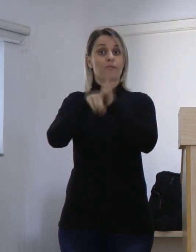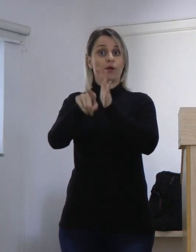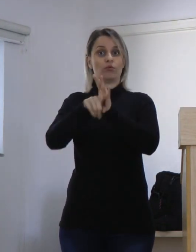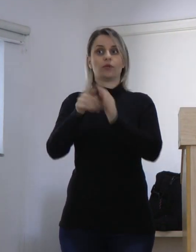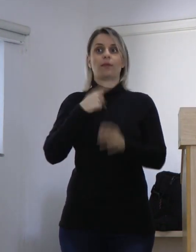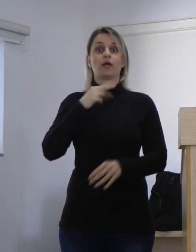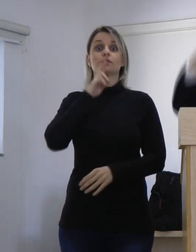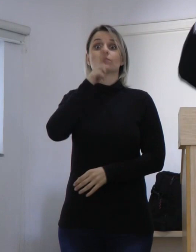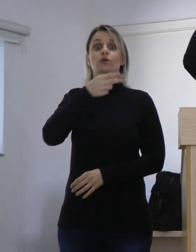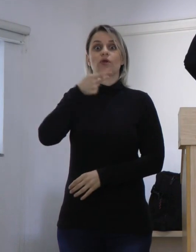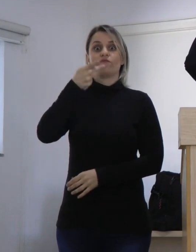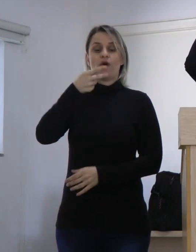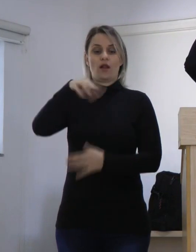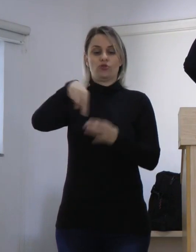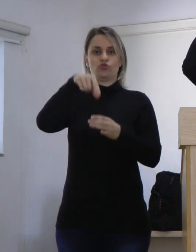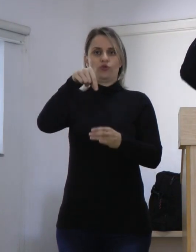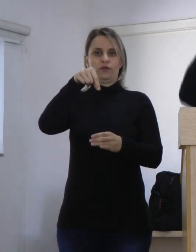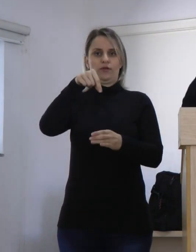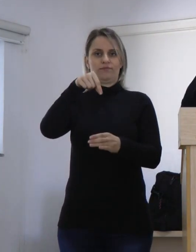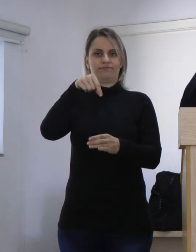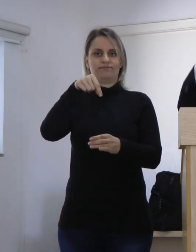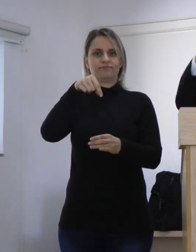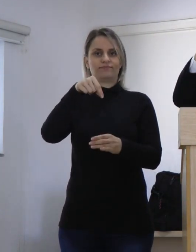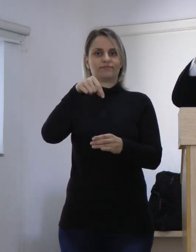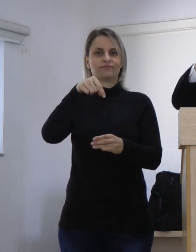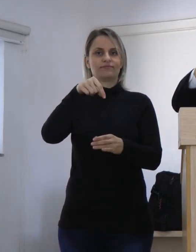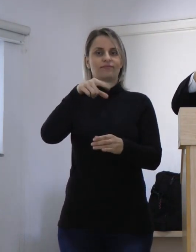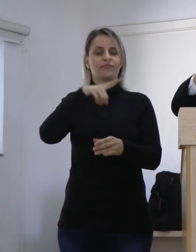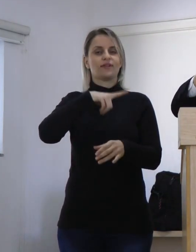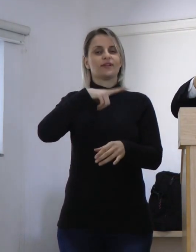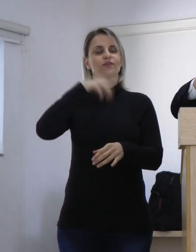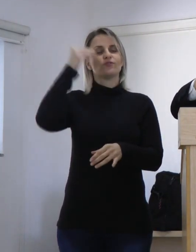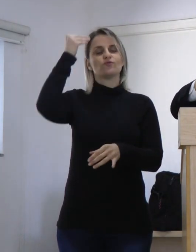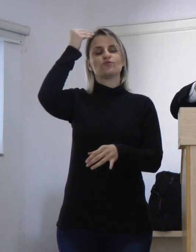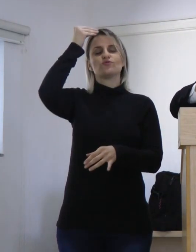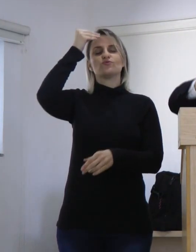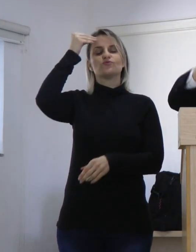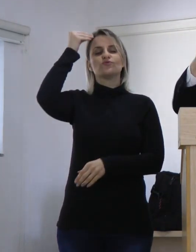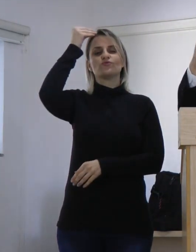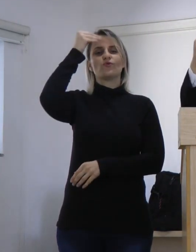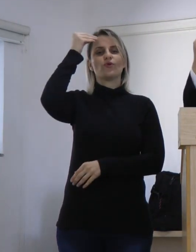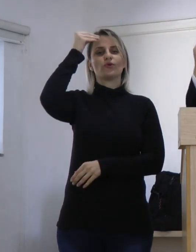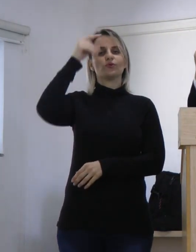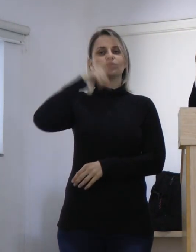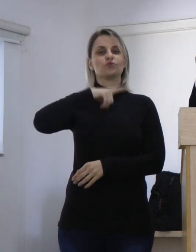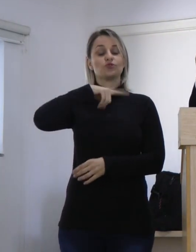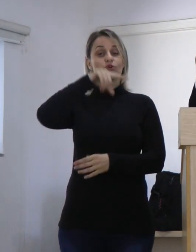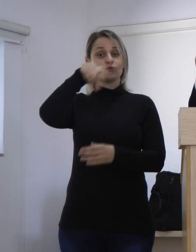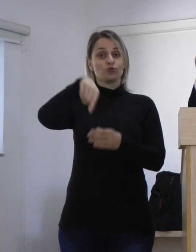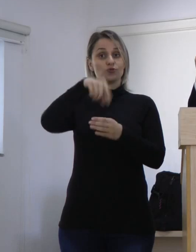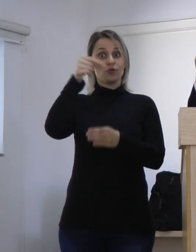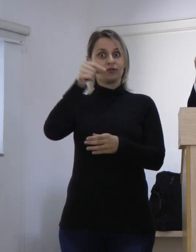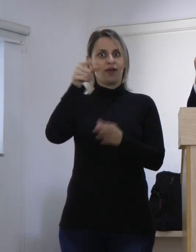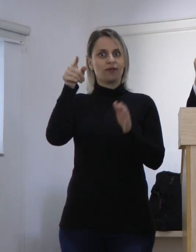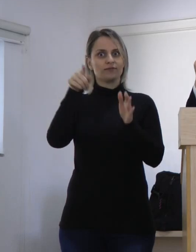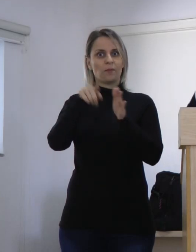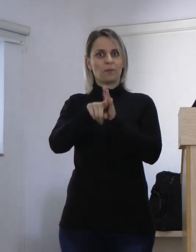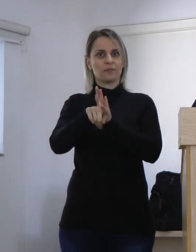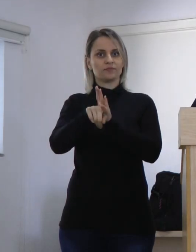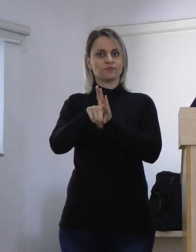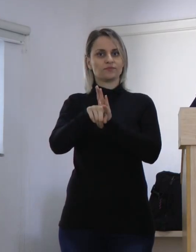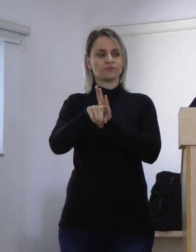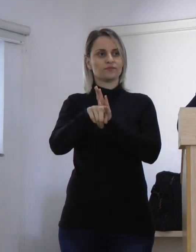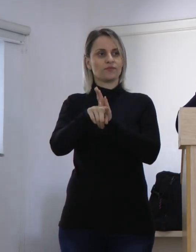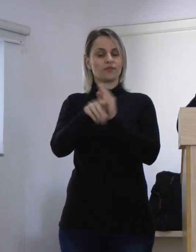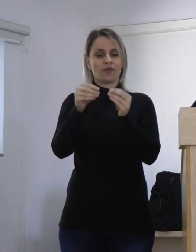hora, ele sonhou com o examinador sorteando a pergunta.